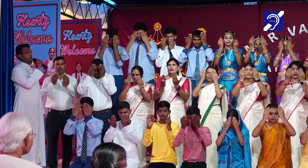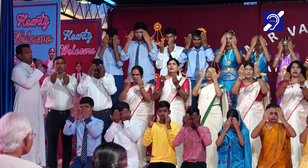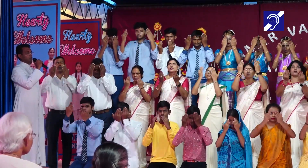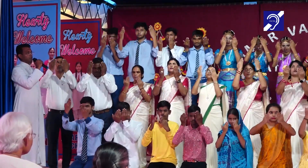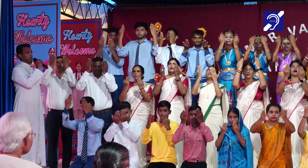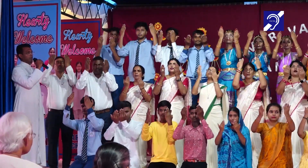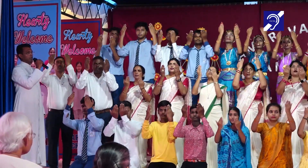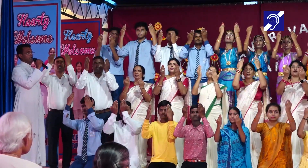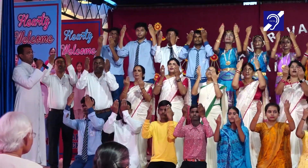आशीष मांगे।